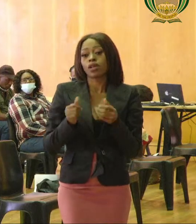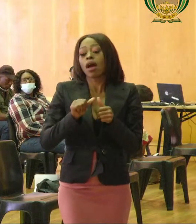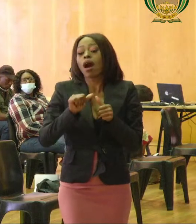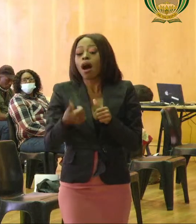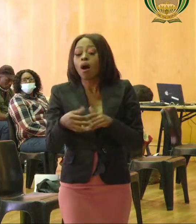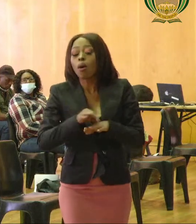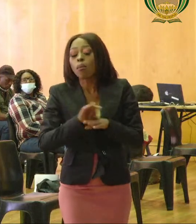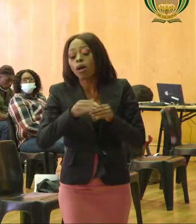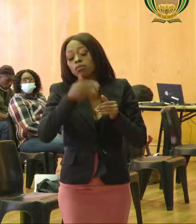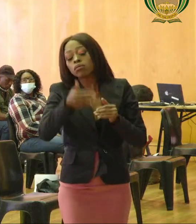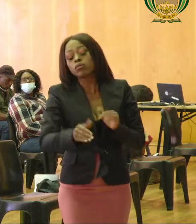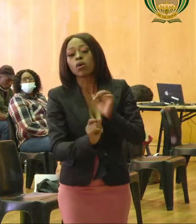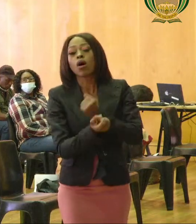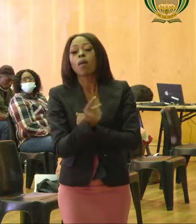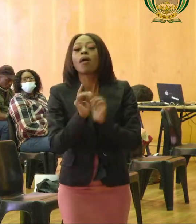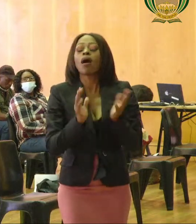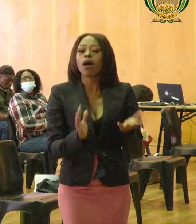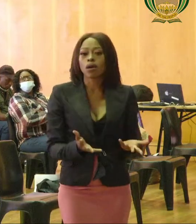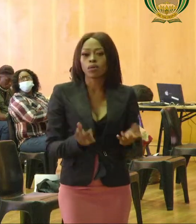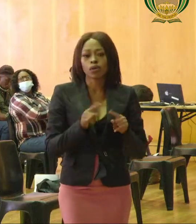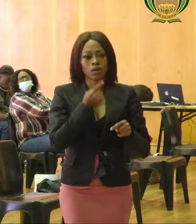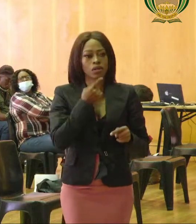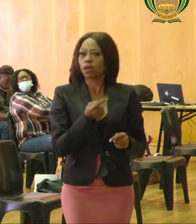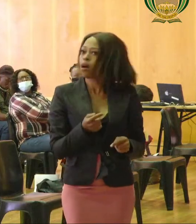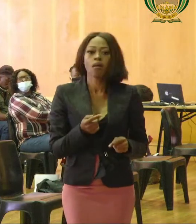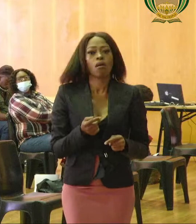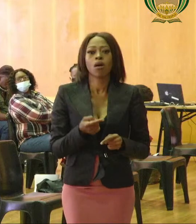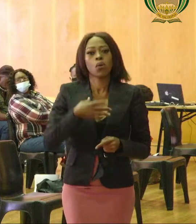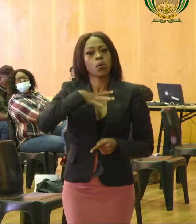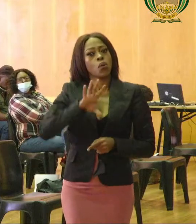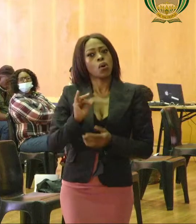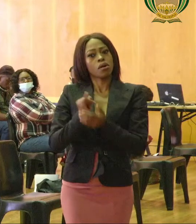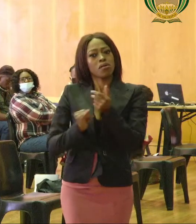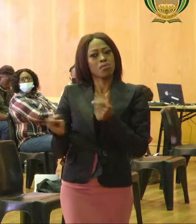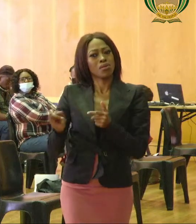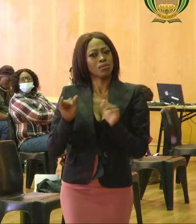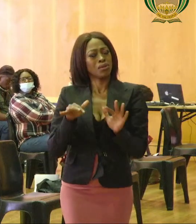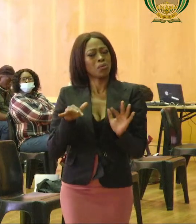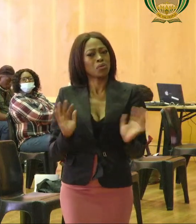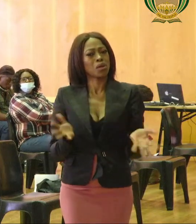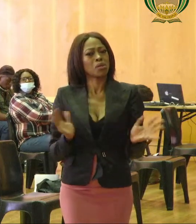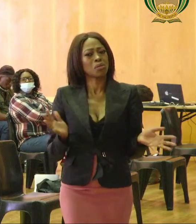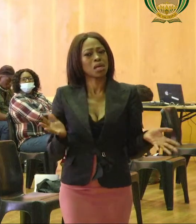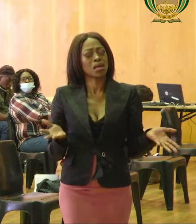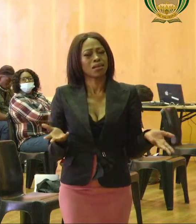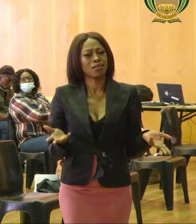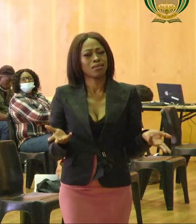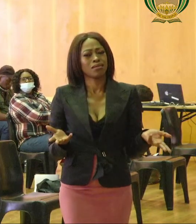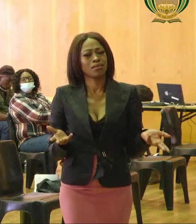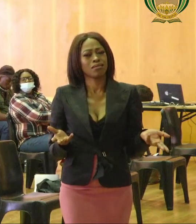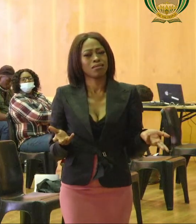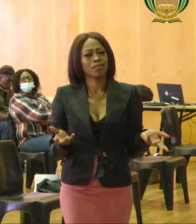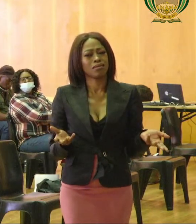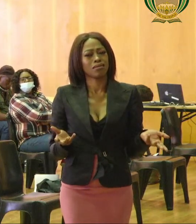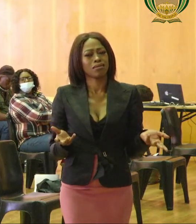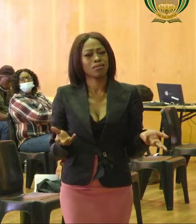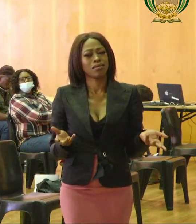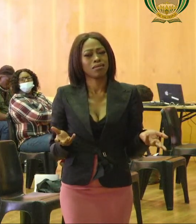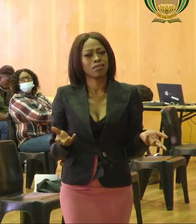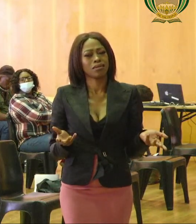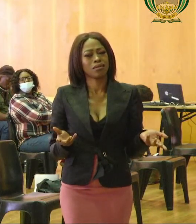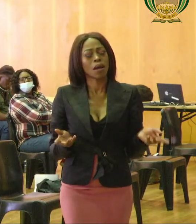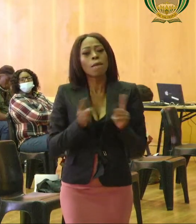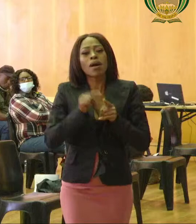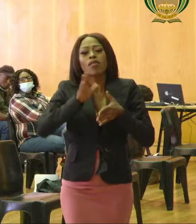wat je vandaag komt zeggen, ons kan die mensen independence maken. So, ons moet hier een streep trekken waar